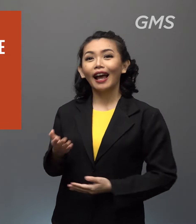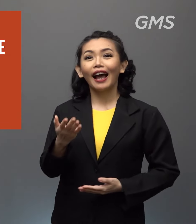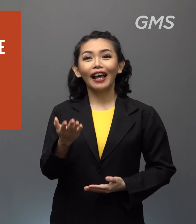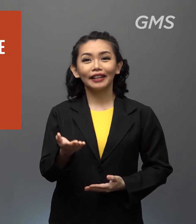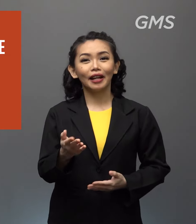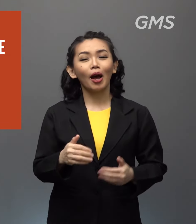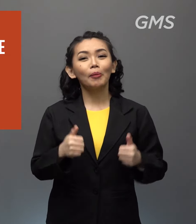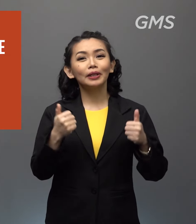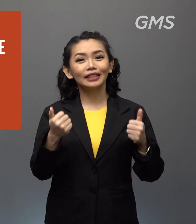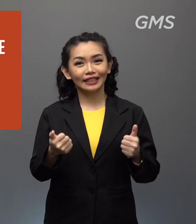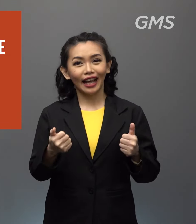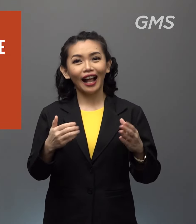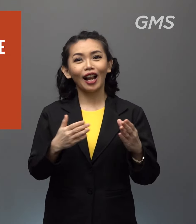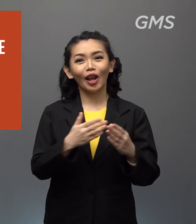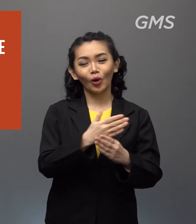melalui